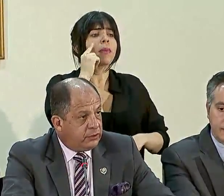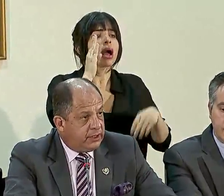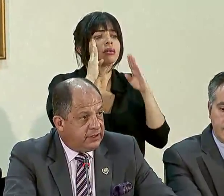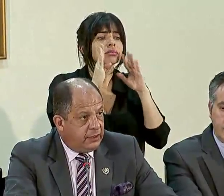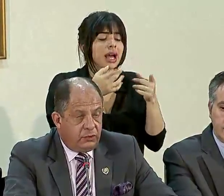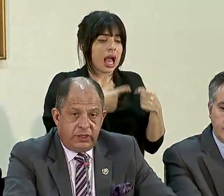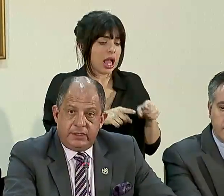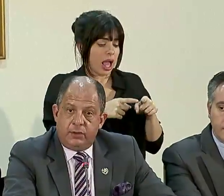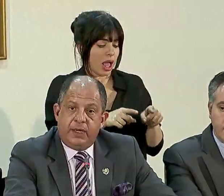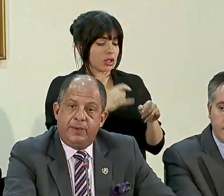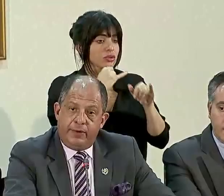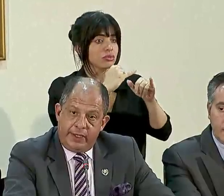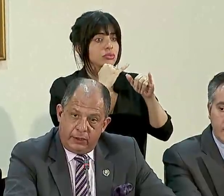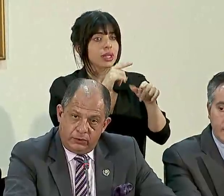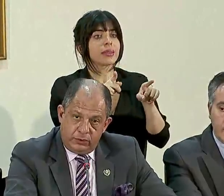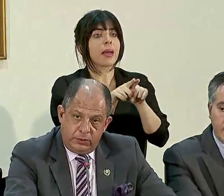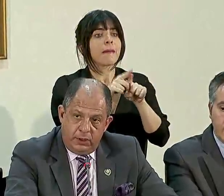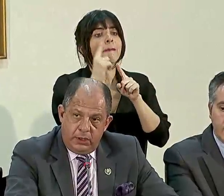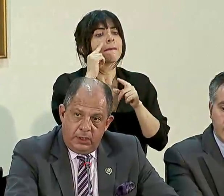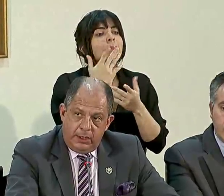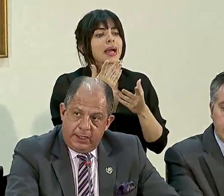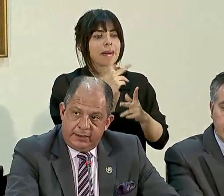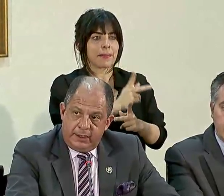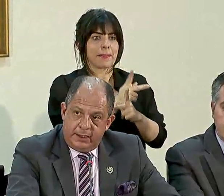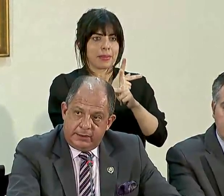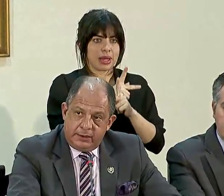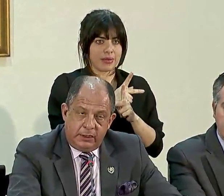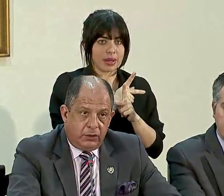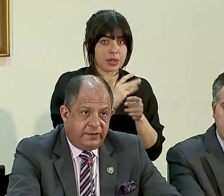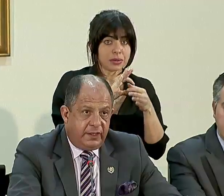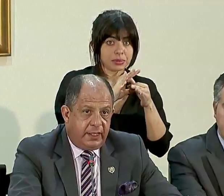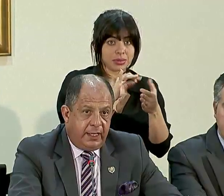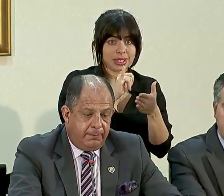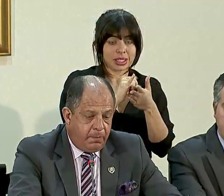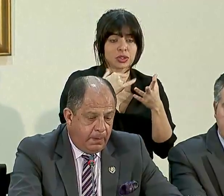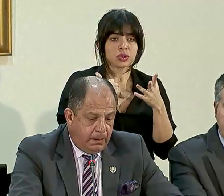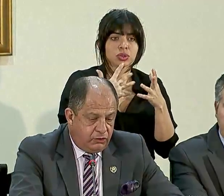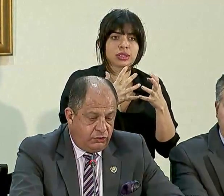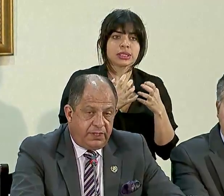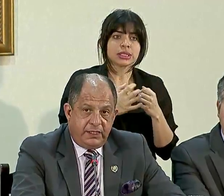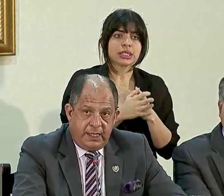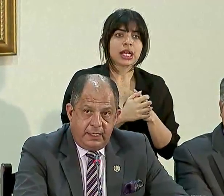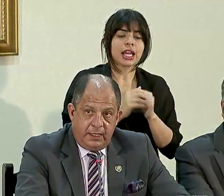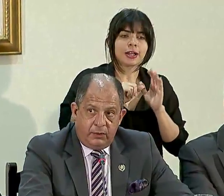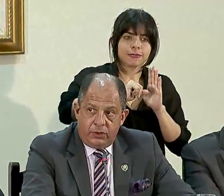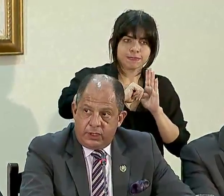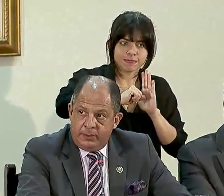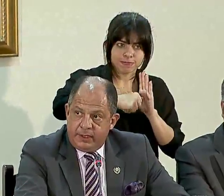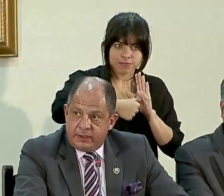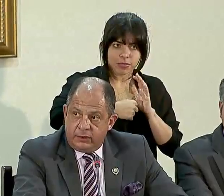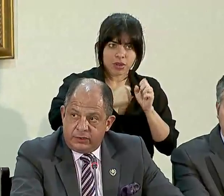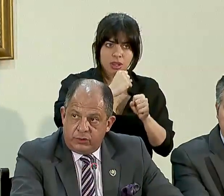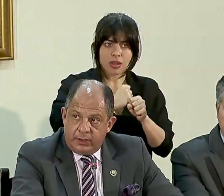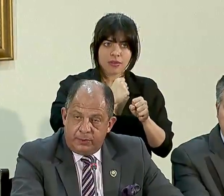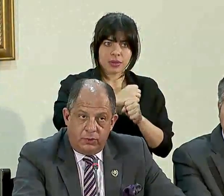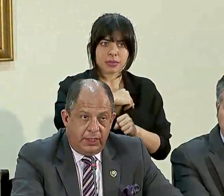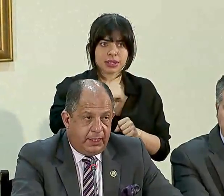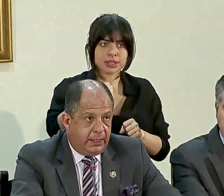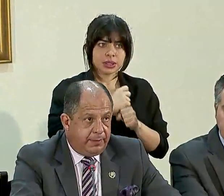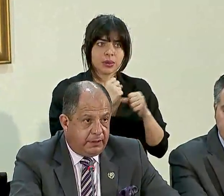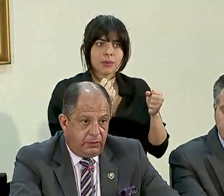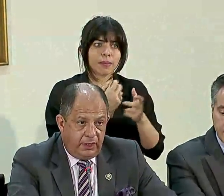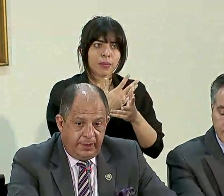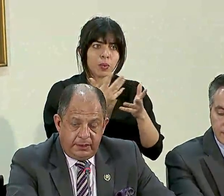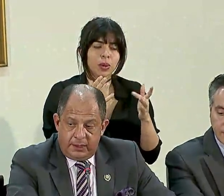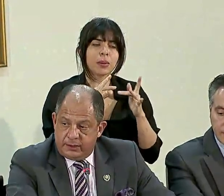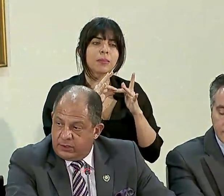los casos que se denuncian, sino para prevenirlos. Y en ese sentido quisiera subrayar la labor que el Ministerio de Seguridad Pública